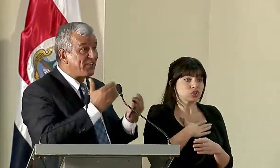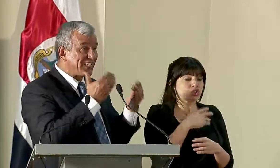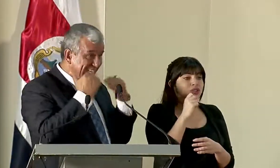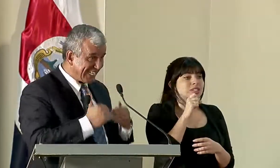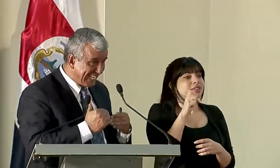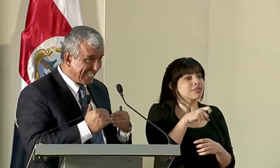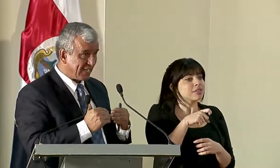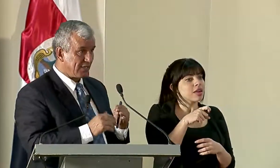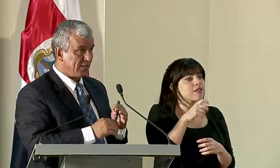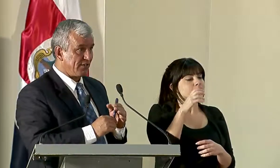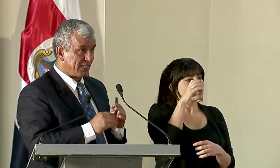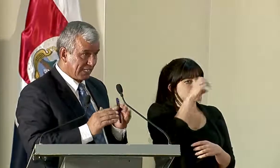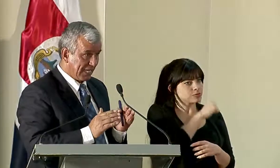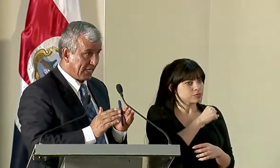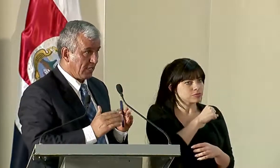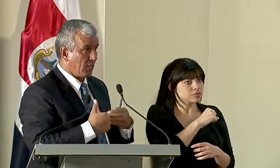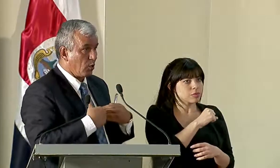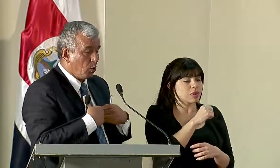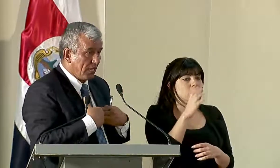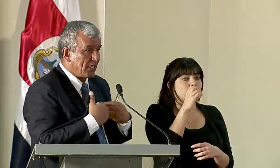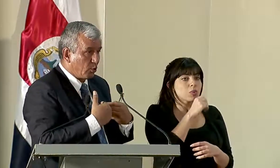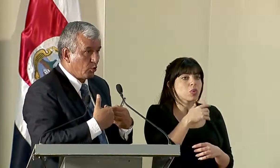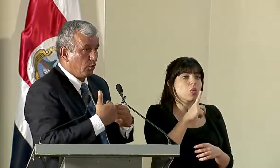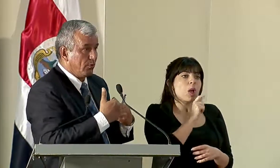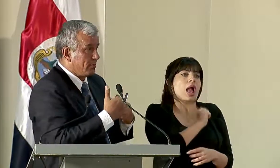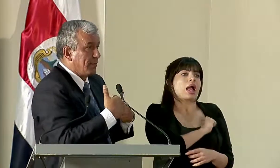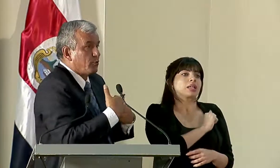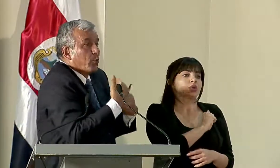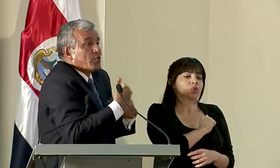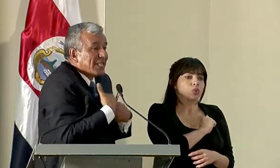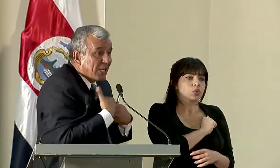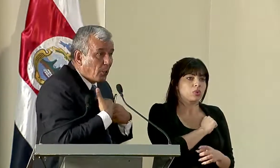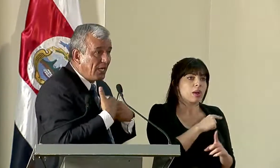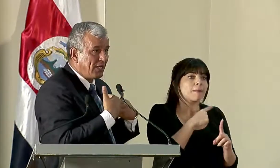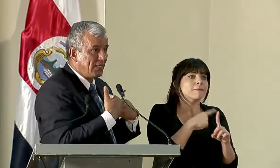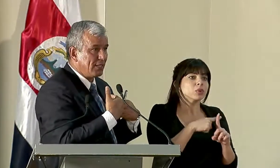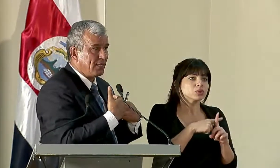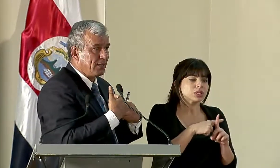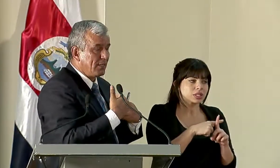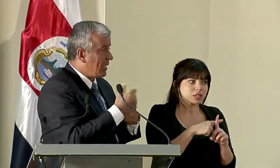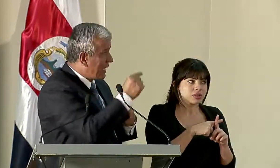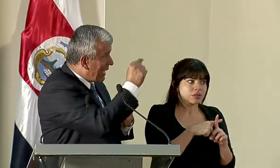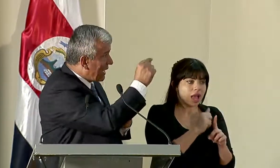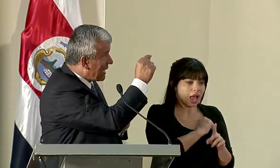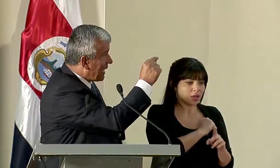tengo que rescatar con una actitud, digamos, positiva,